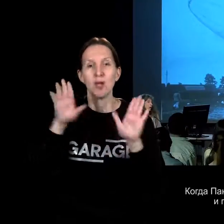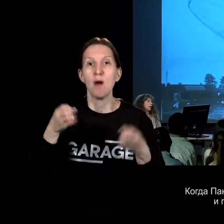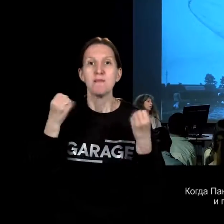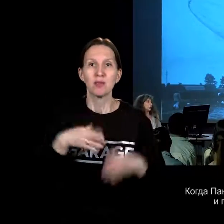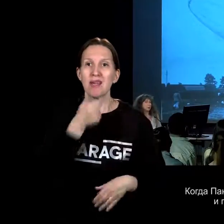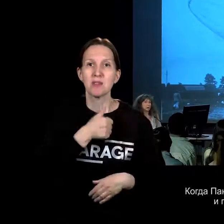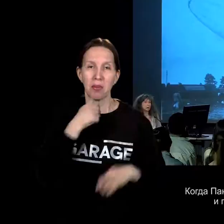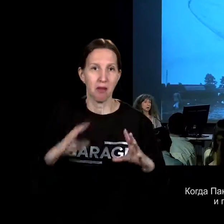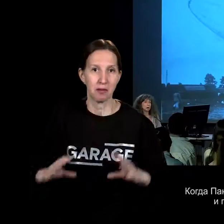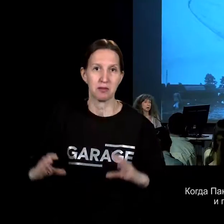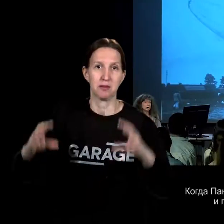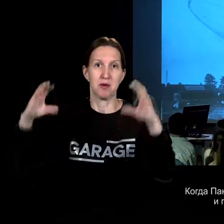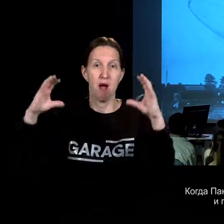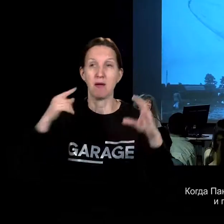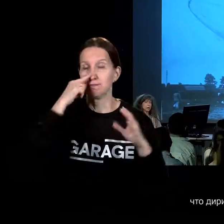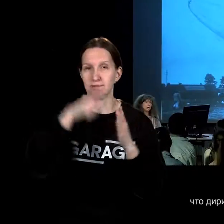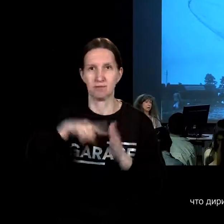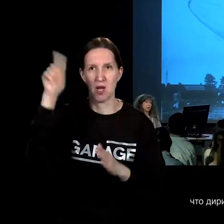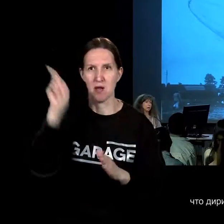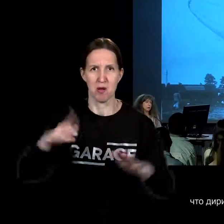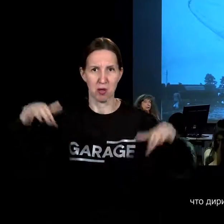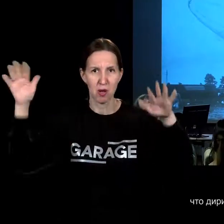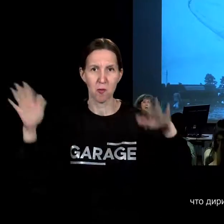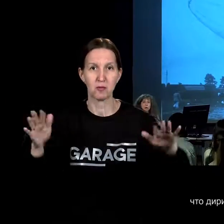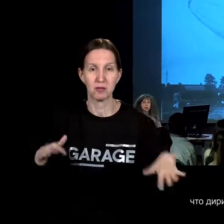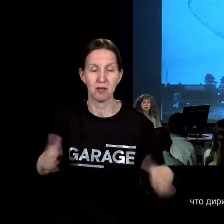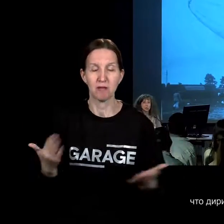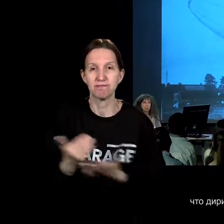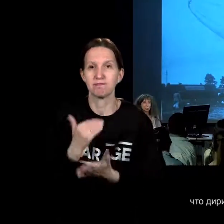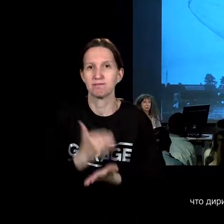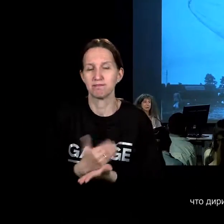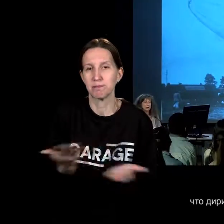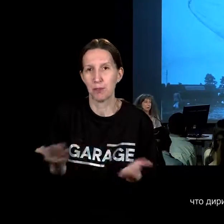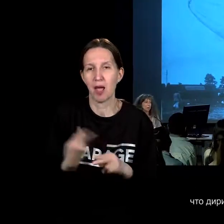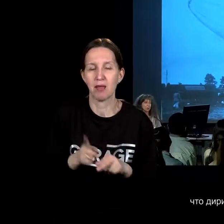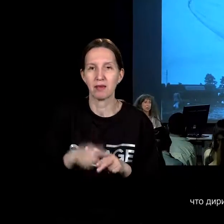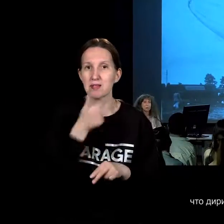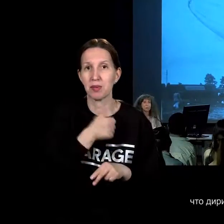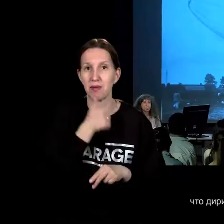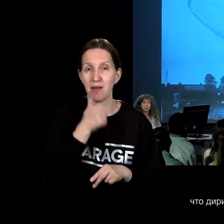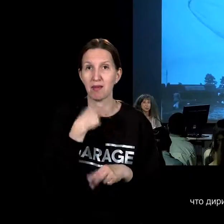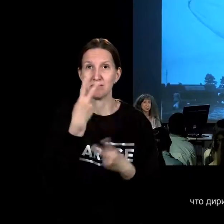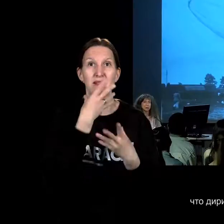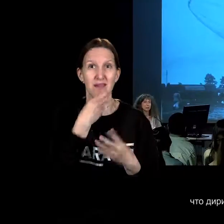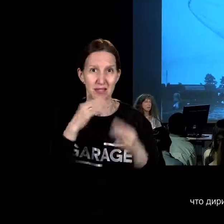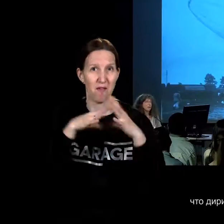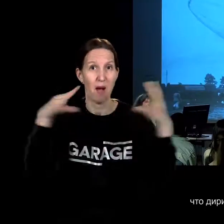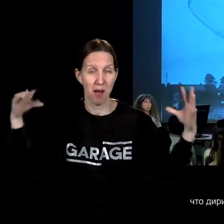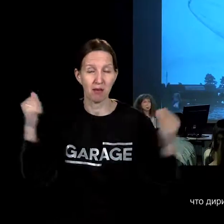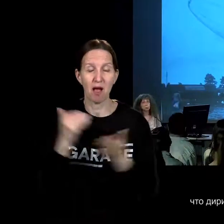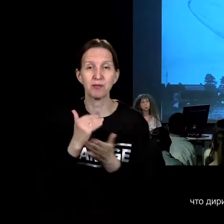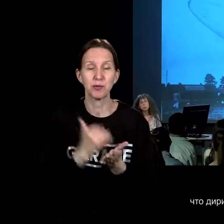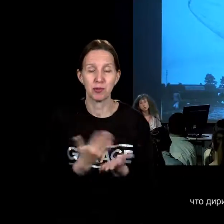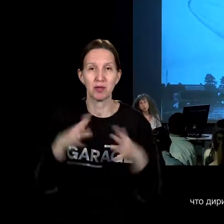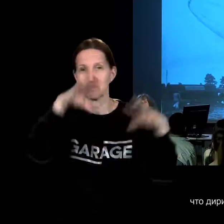воздухе, началась гроза, и, собственно говоря, кончилось это испытание этого очень красивого аппарата тем,